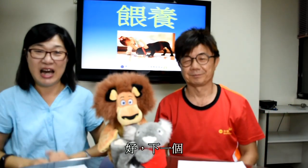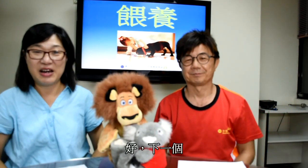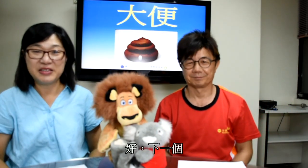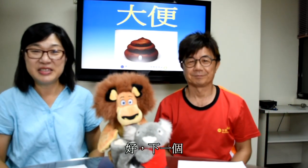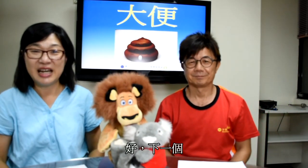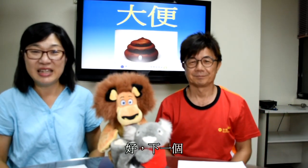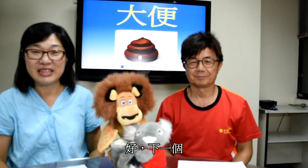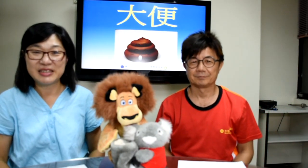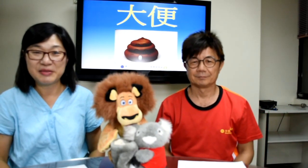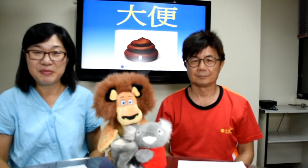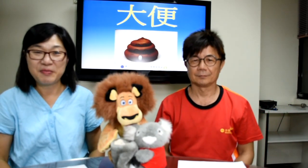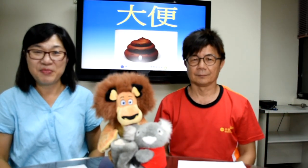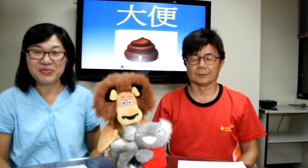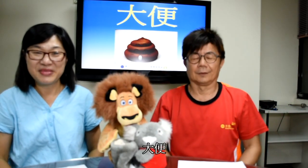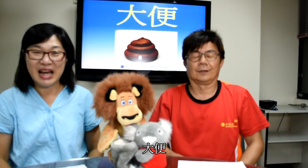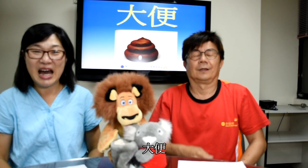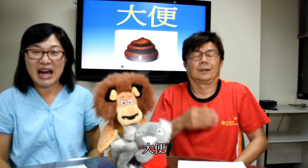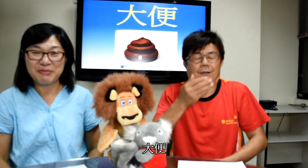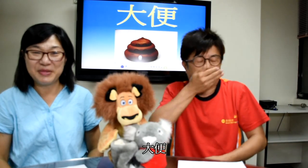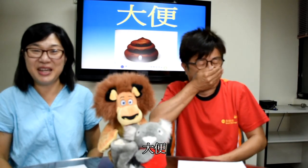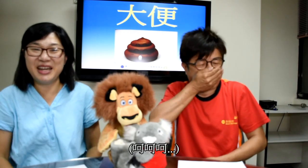好，下一个大便，